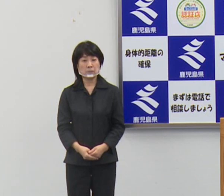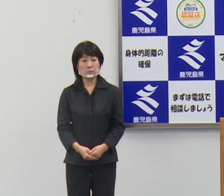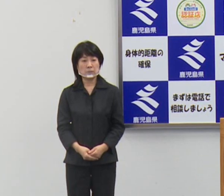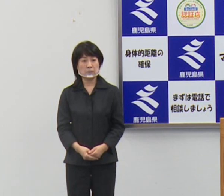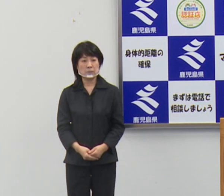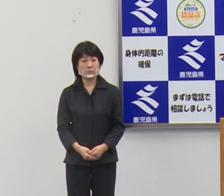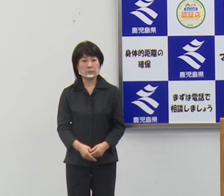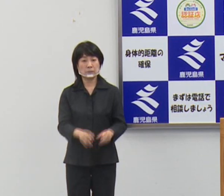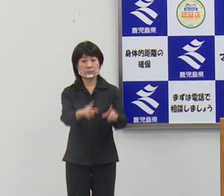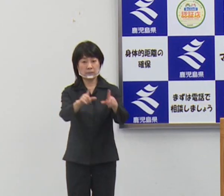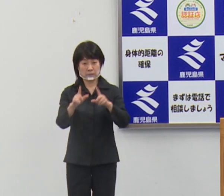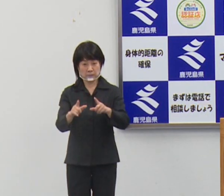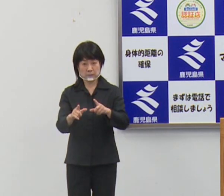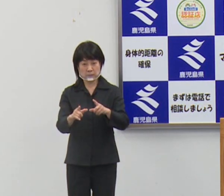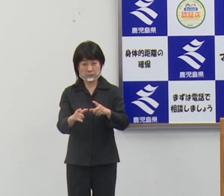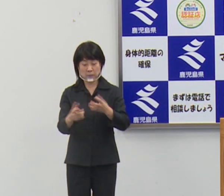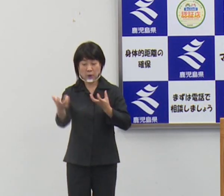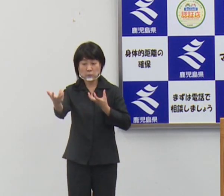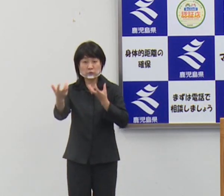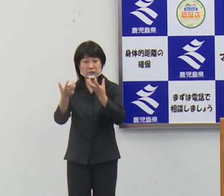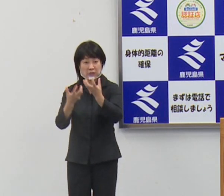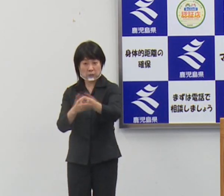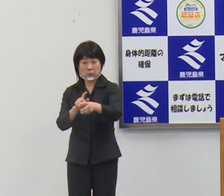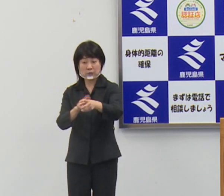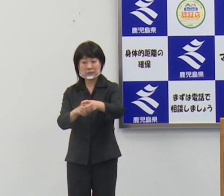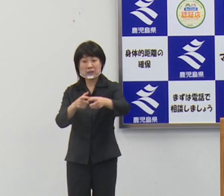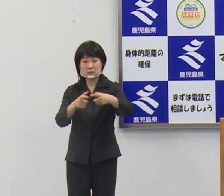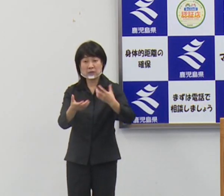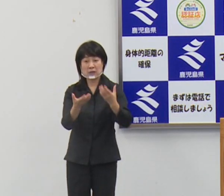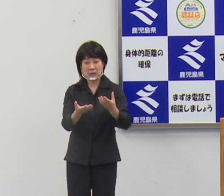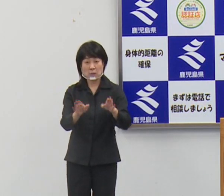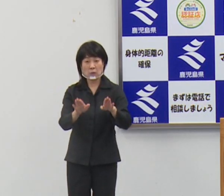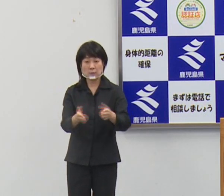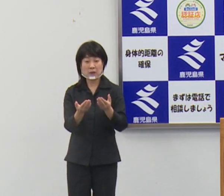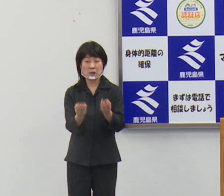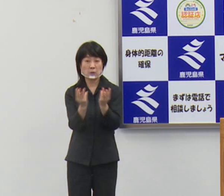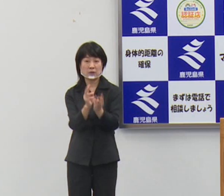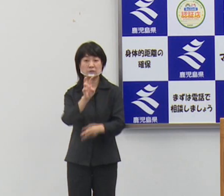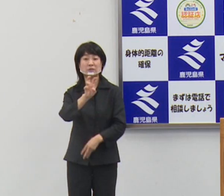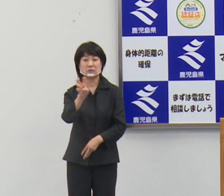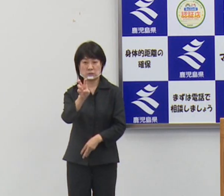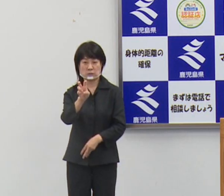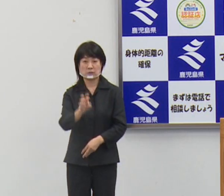はい、分散登校時差登校を行っている学校現在20校ございます。